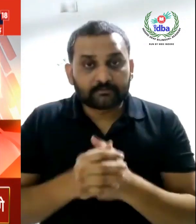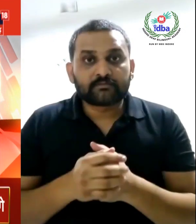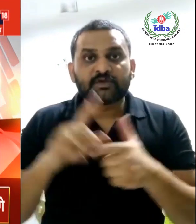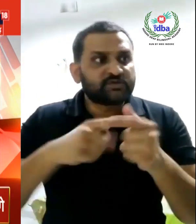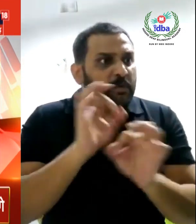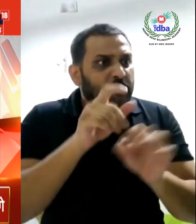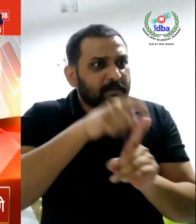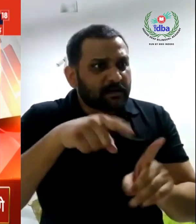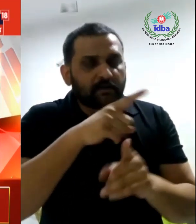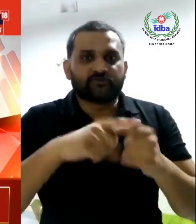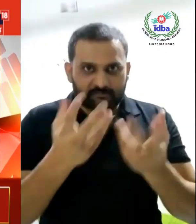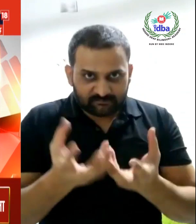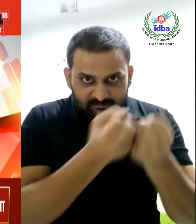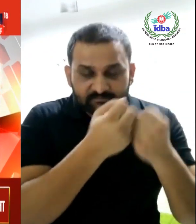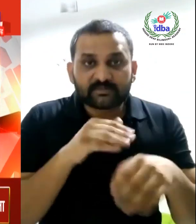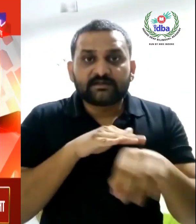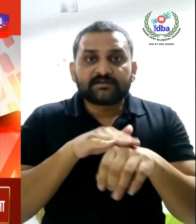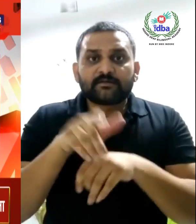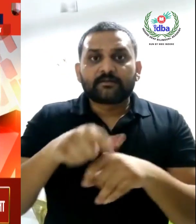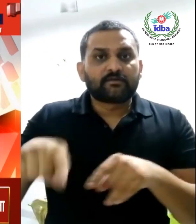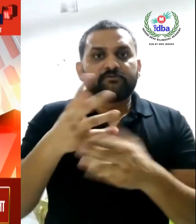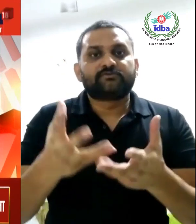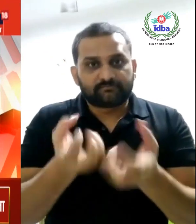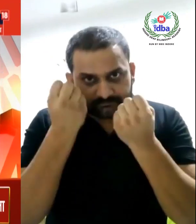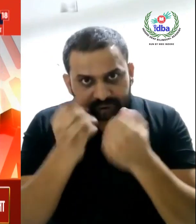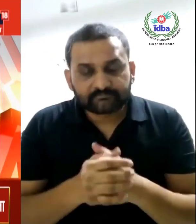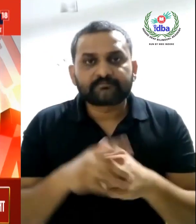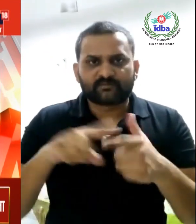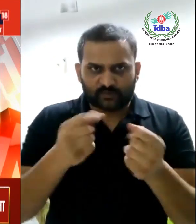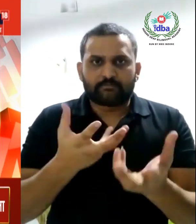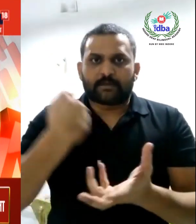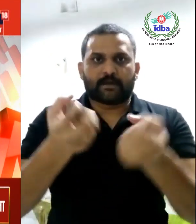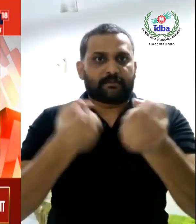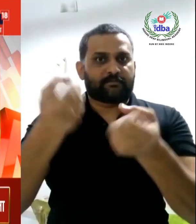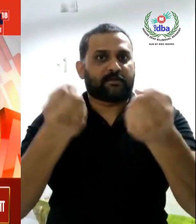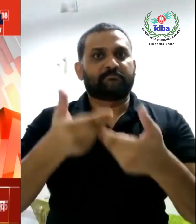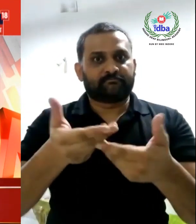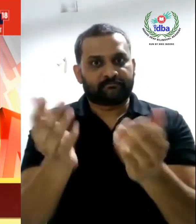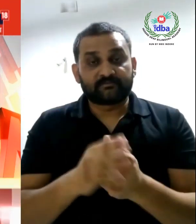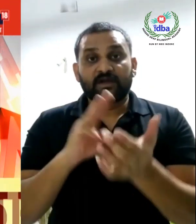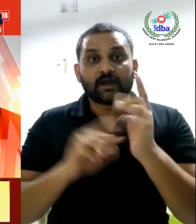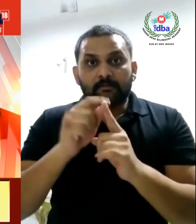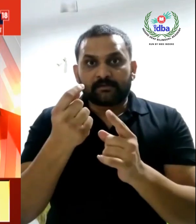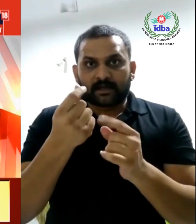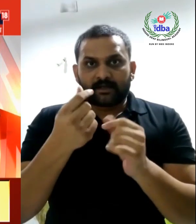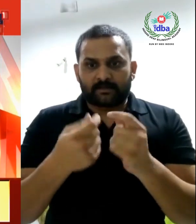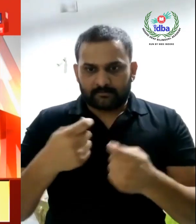बेरोजगारों को, मजदूरों को रोजगार मिलेगा और प्रदेश की आर्थिक